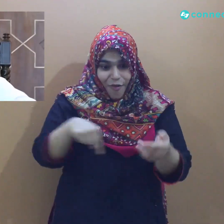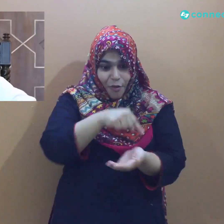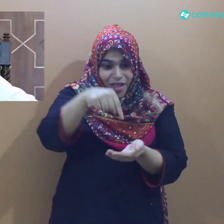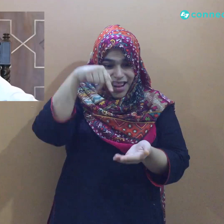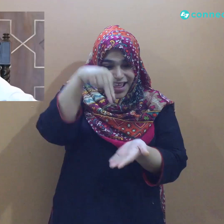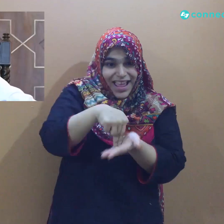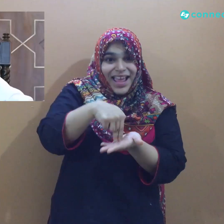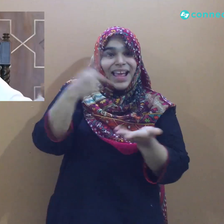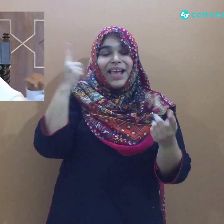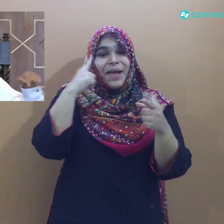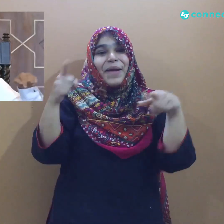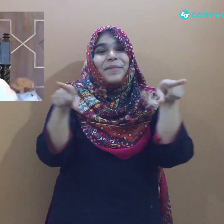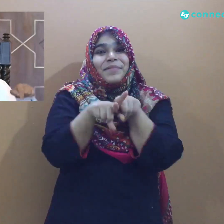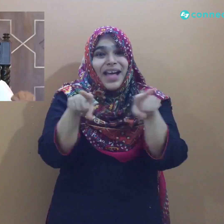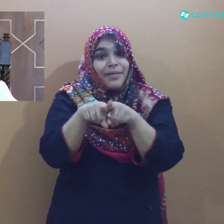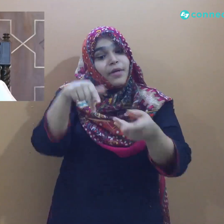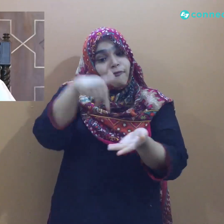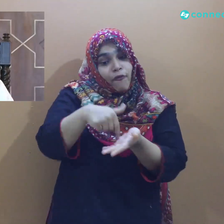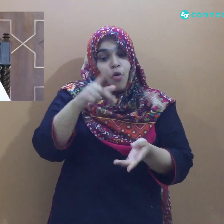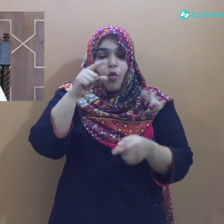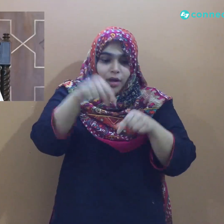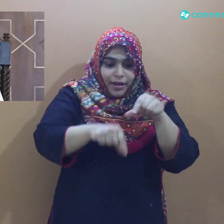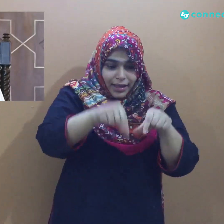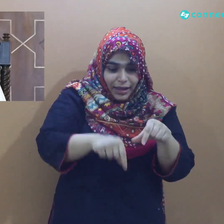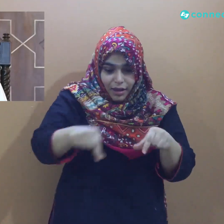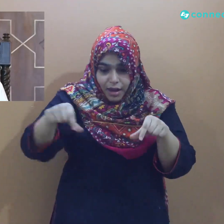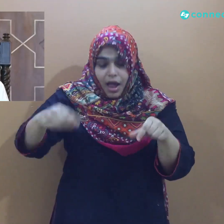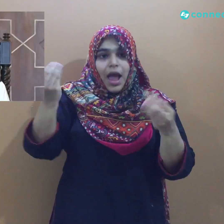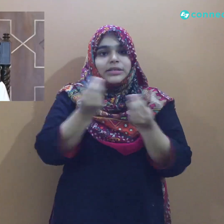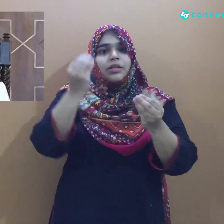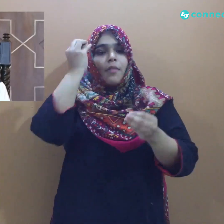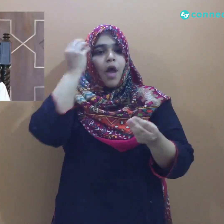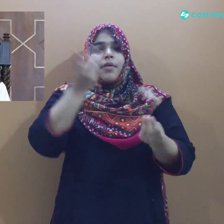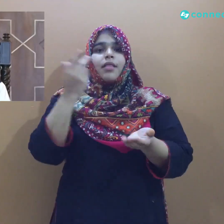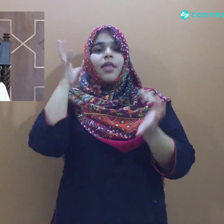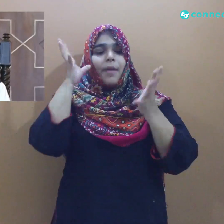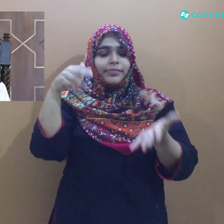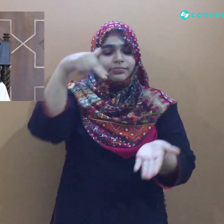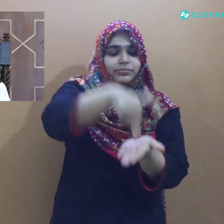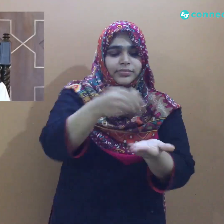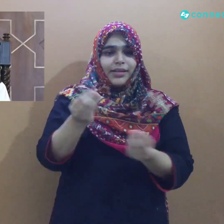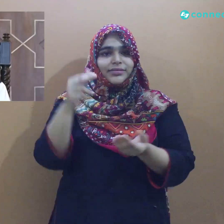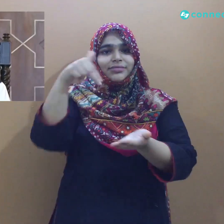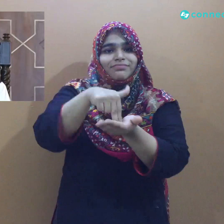بندی کے لیے نشان لگائے جاتے ہیں ویسے ہی کھڑے ہونے کے لیے بھی کوئی نشان لگا لیا جائے۔